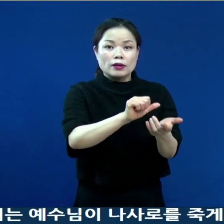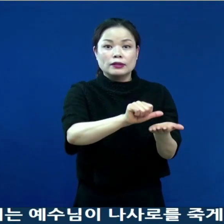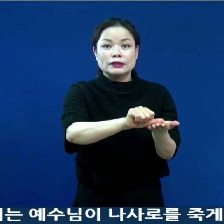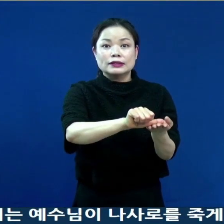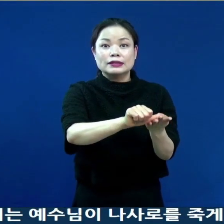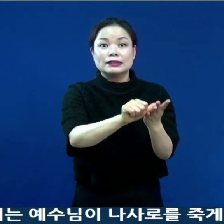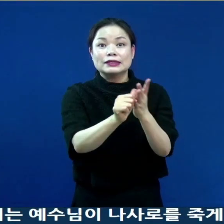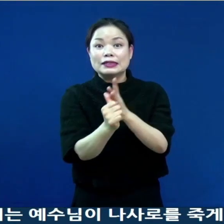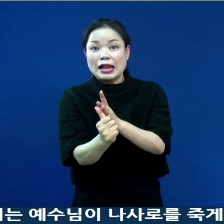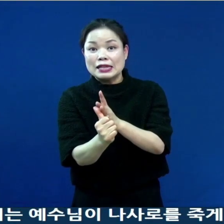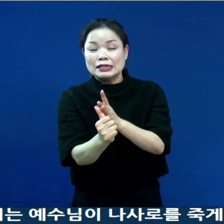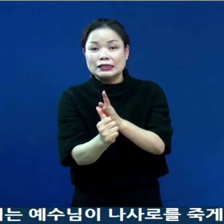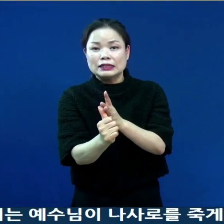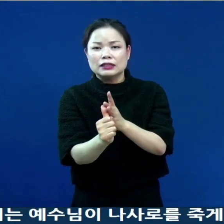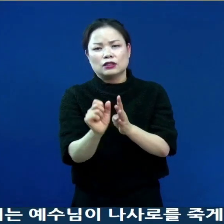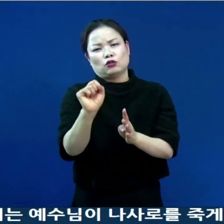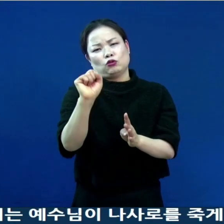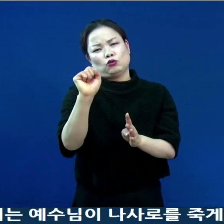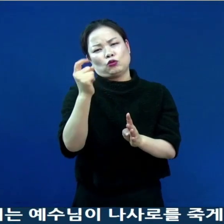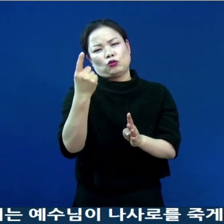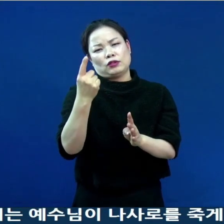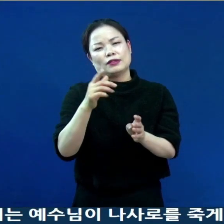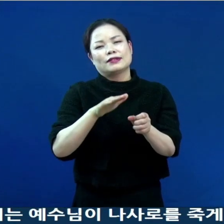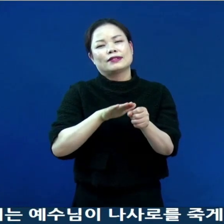동기는 사랑하기 때문이에요.